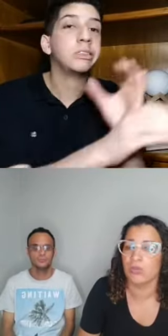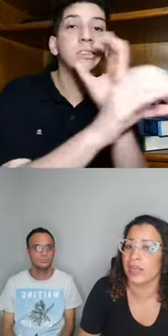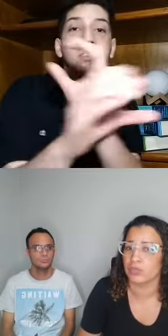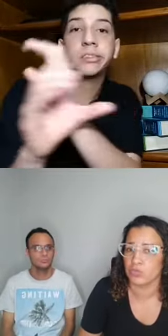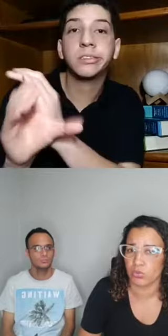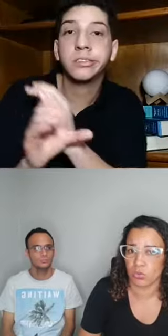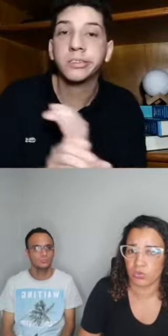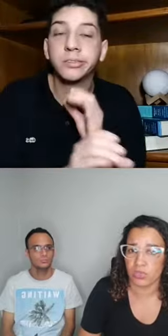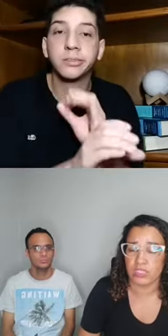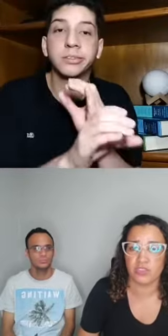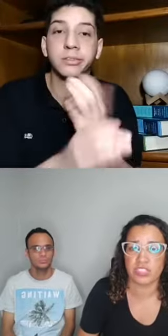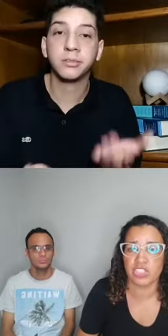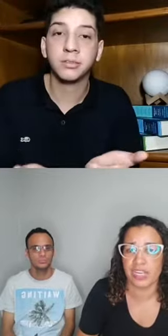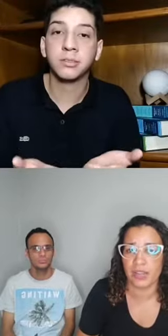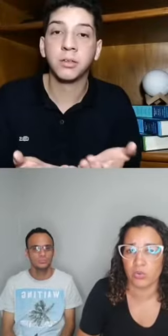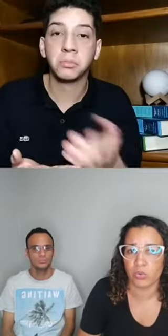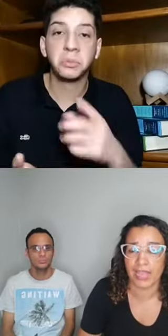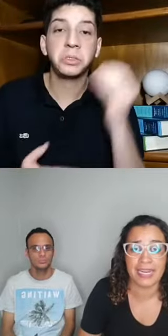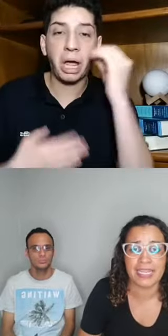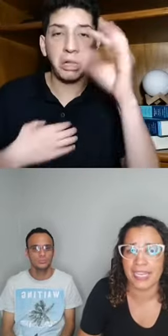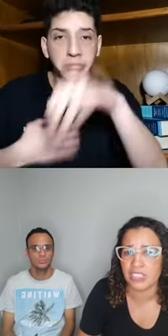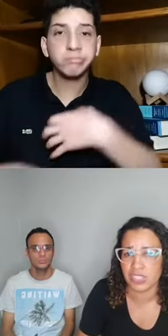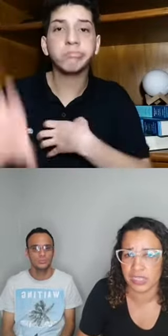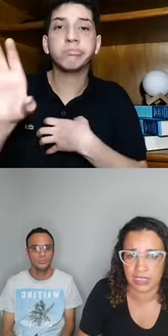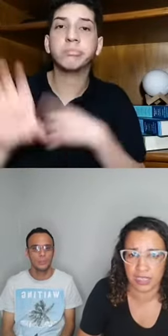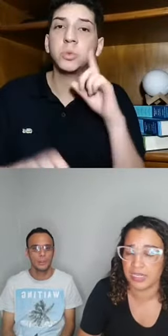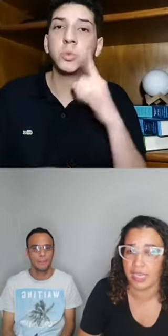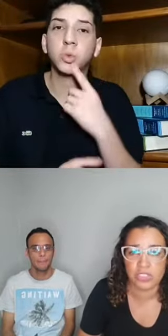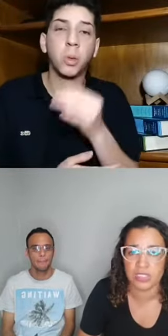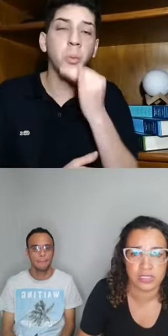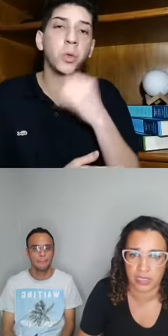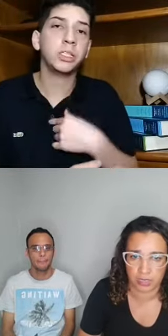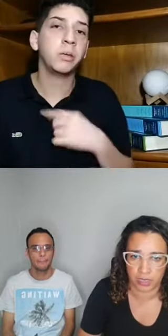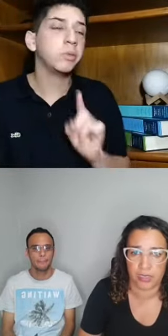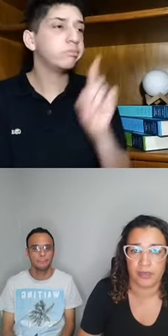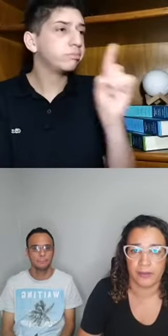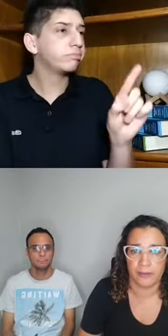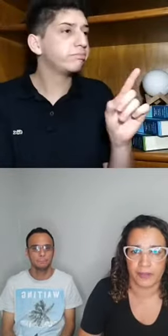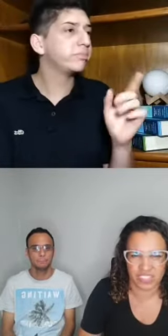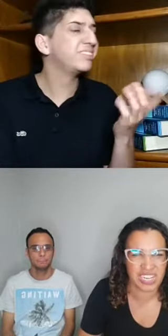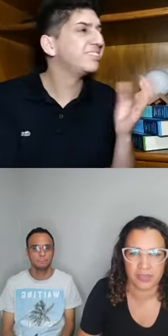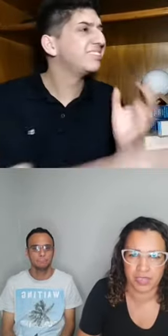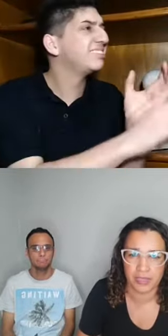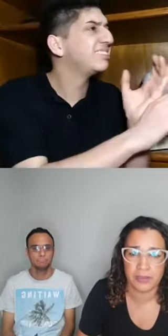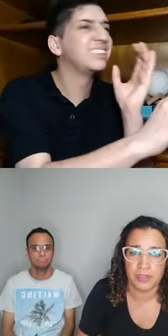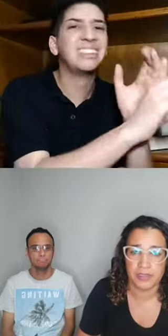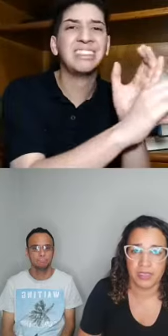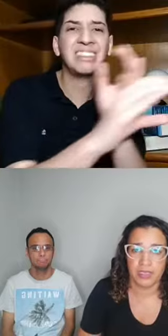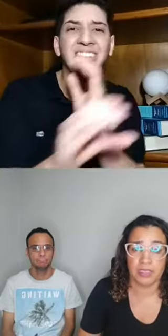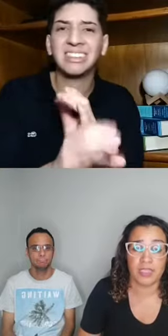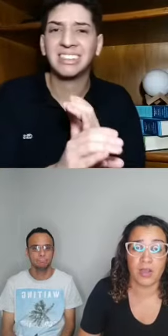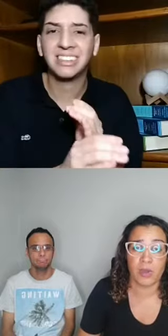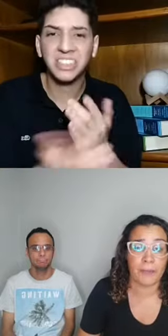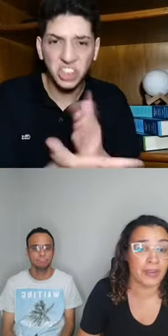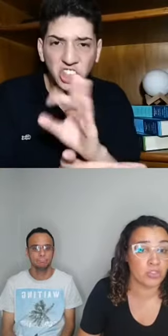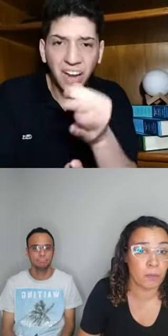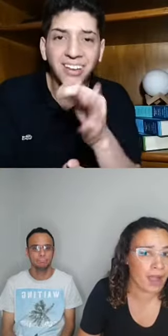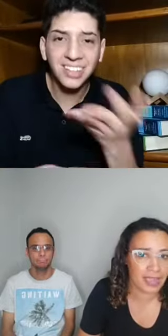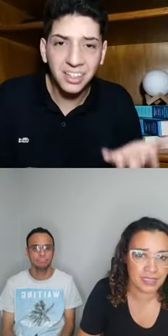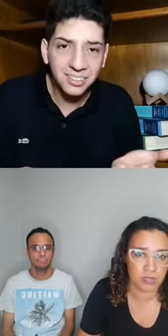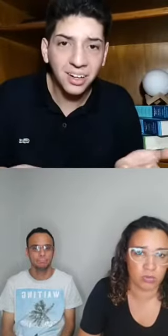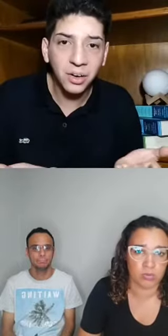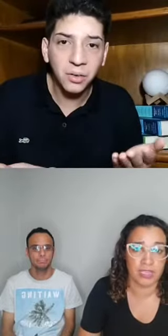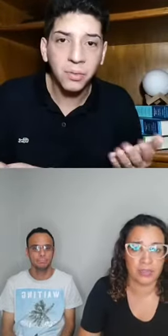coloca no lugar do surdo. Se você chegar num lugar e ninguém te atender, ninguém te entender, é chato, né? Então, aprende